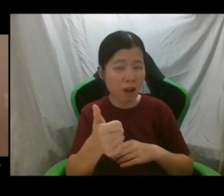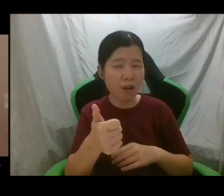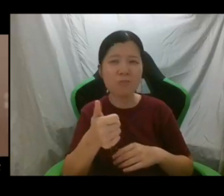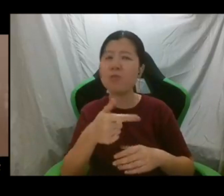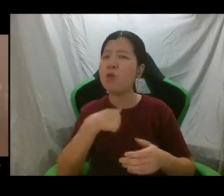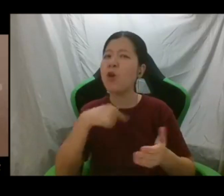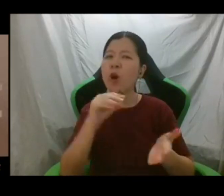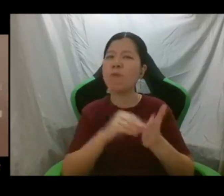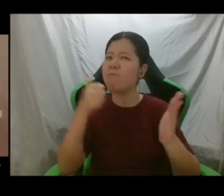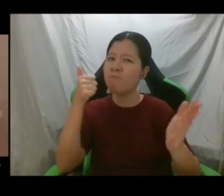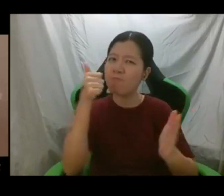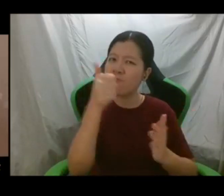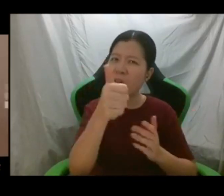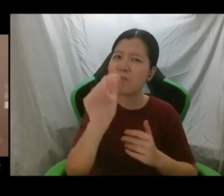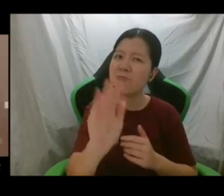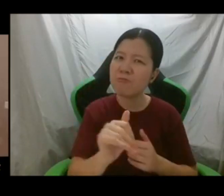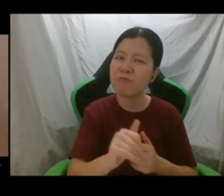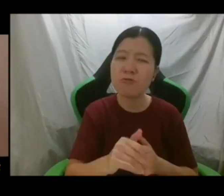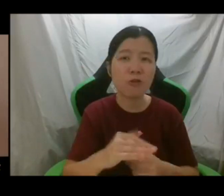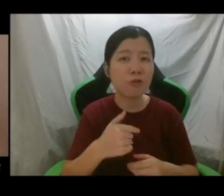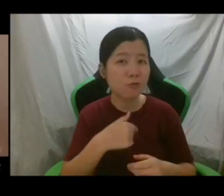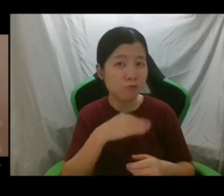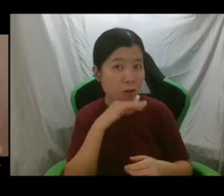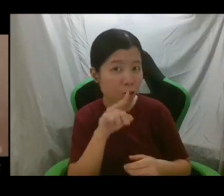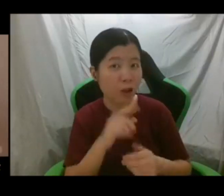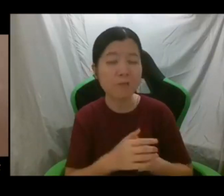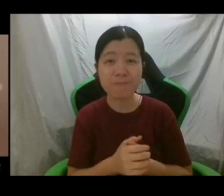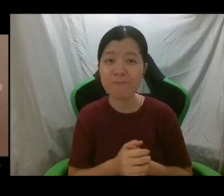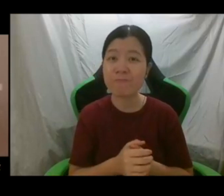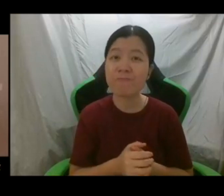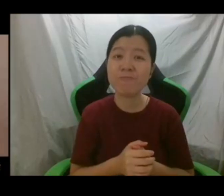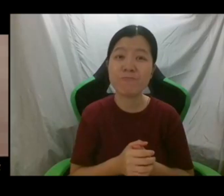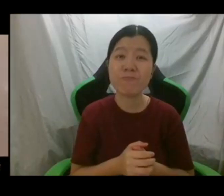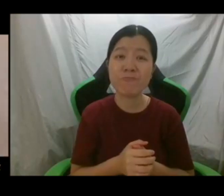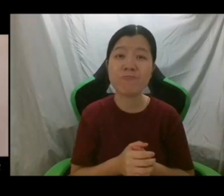like 你嘅，等你啦。